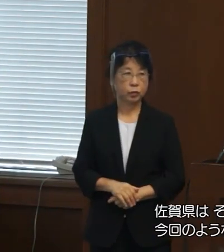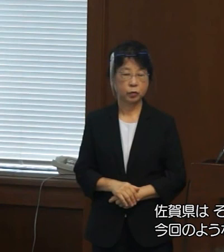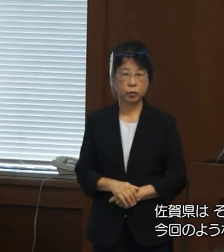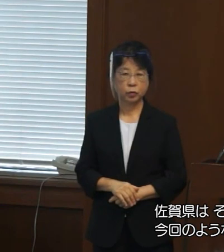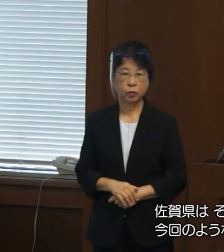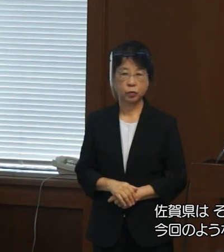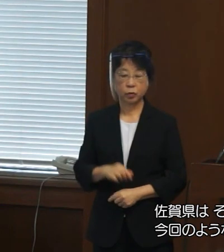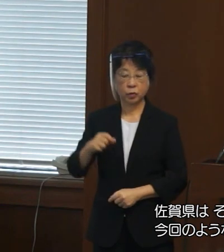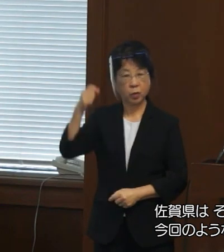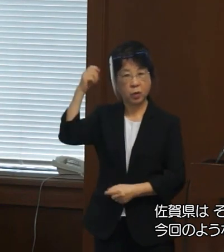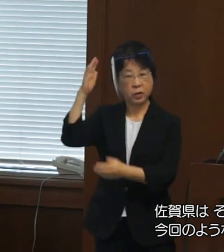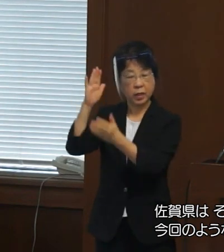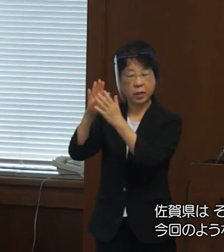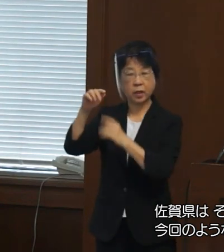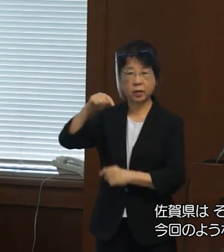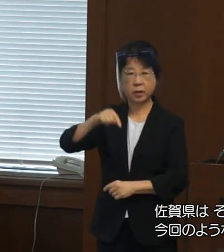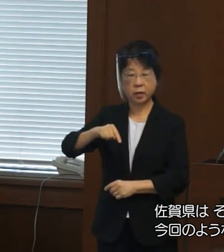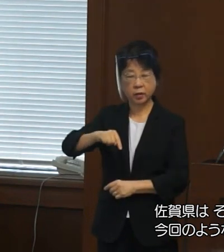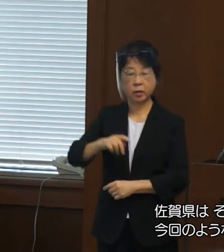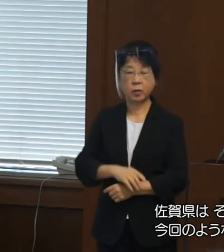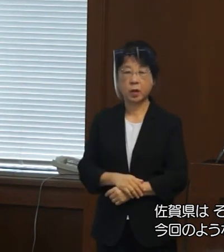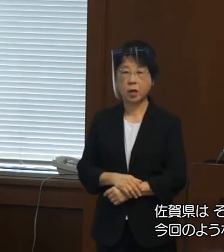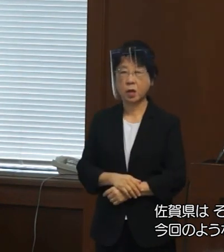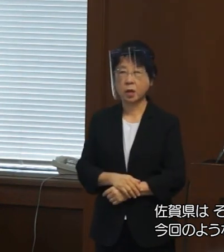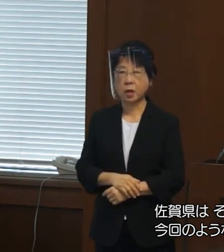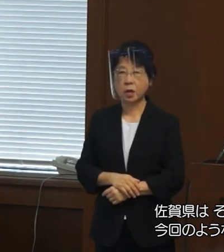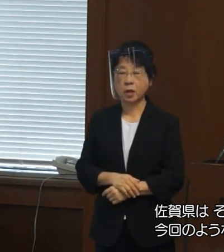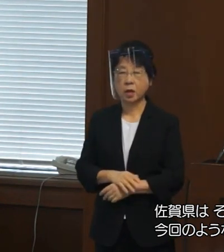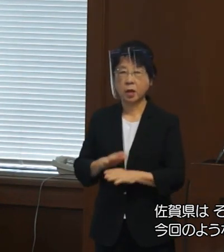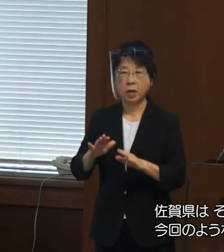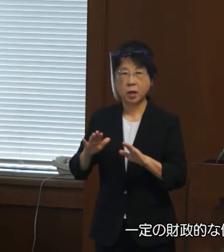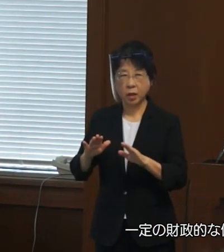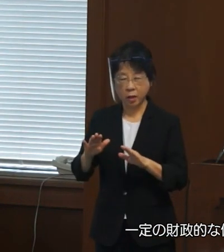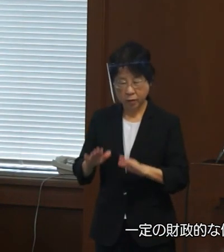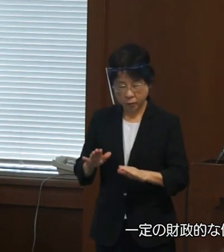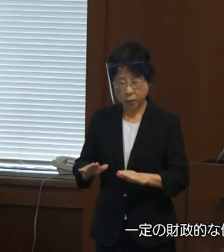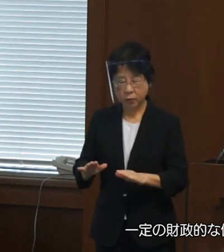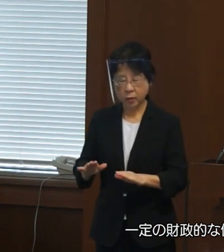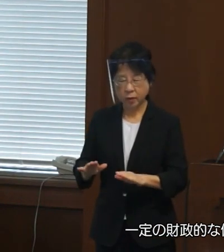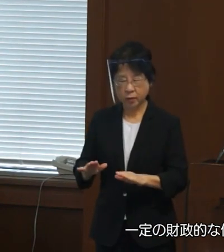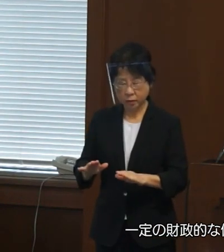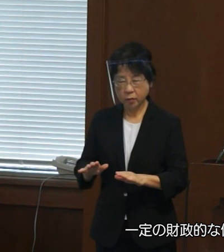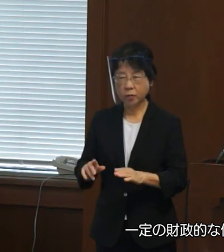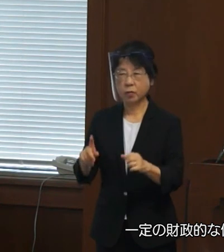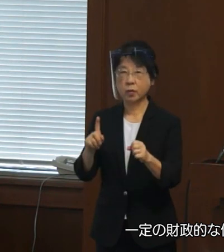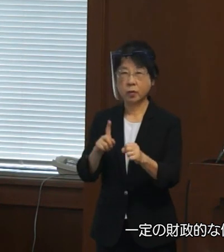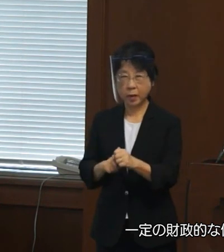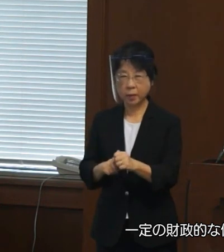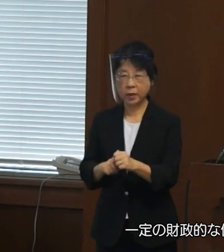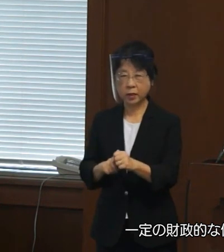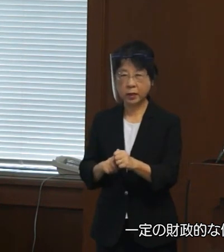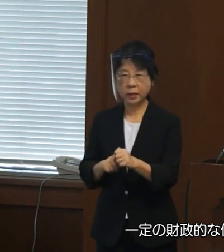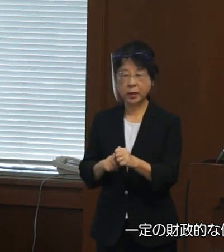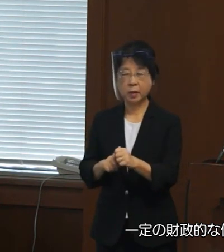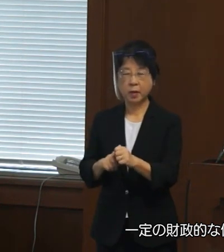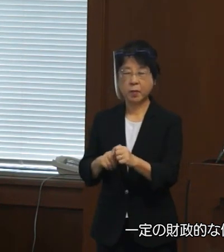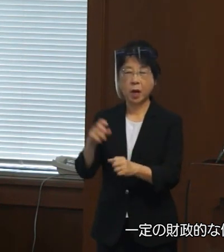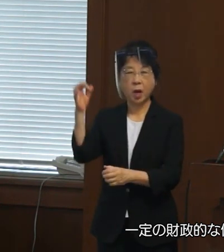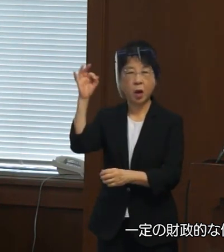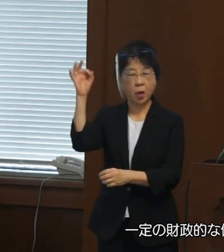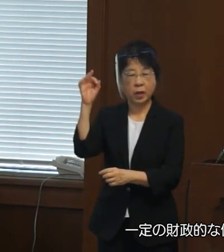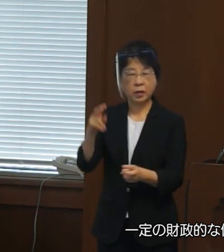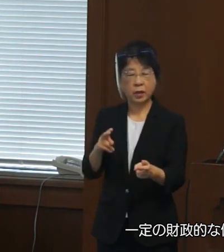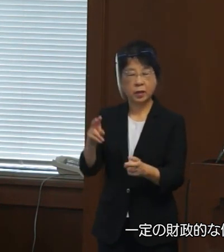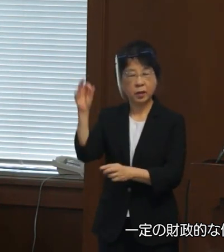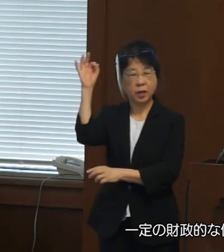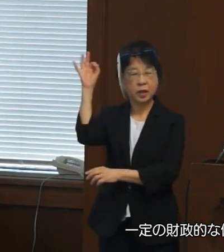佐賀県はそういった今回のようなリスクも備えて一定の財政的な備えもして、いたわけ